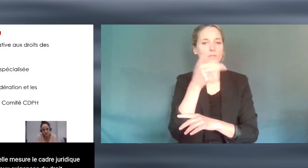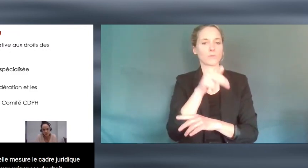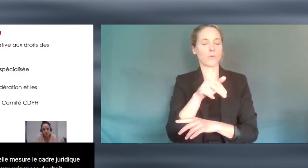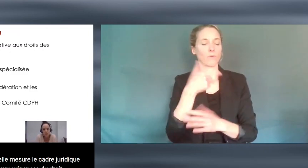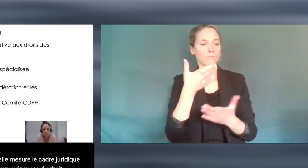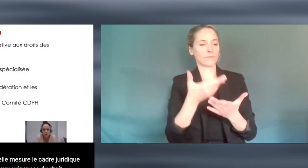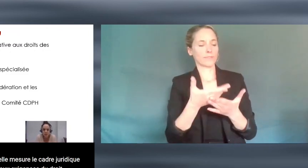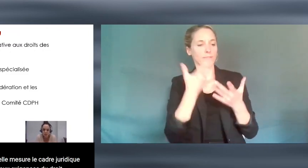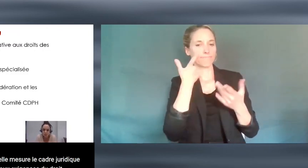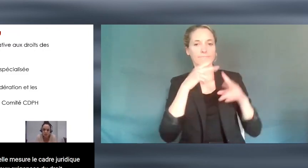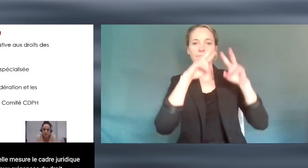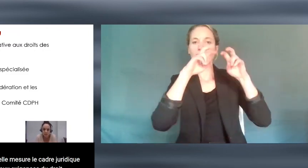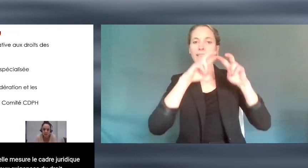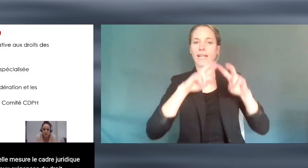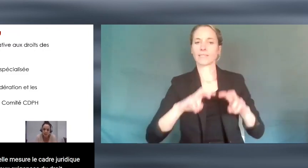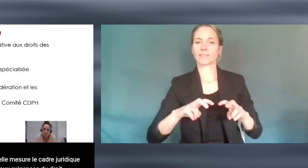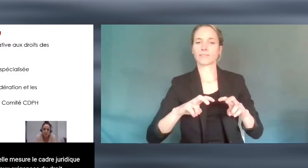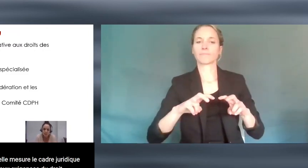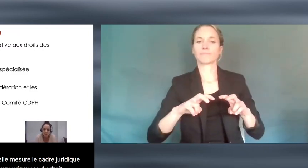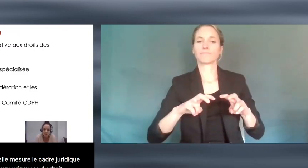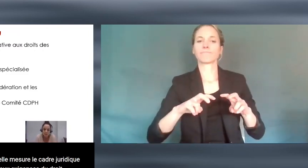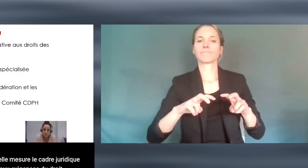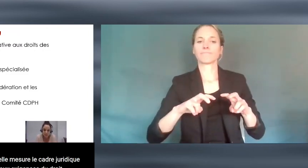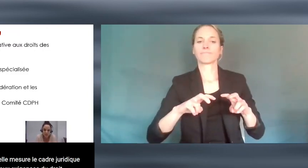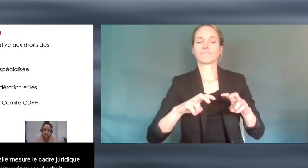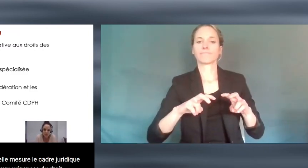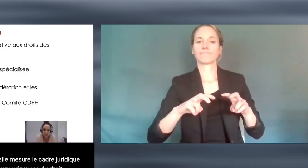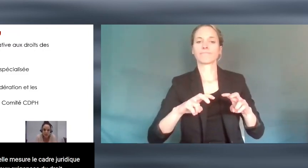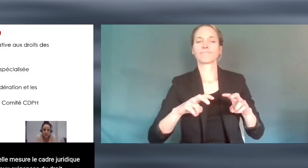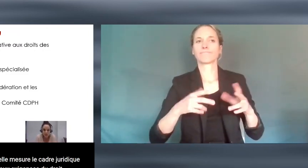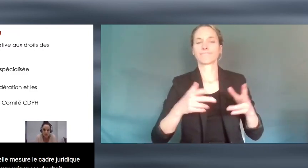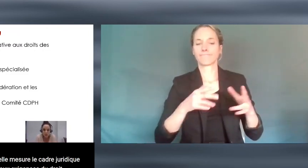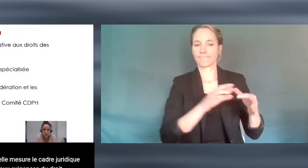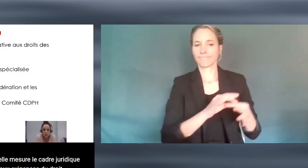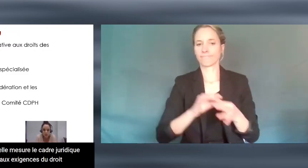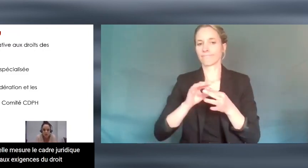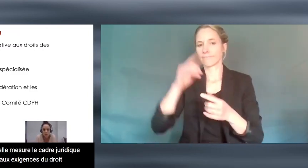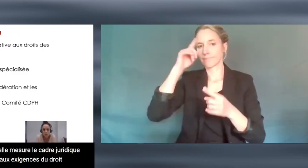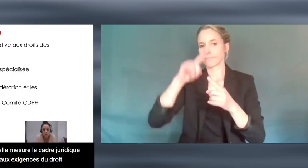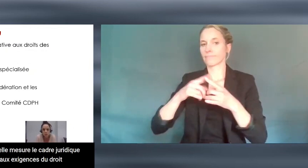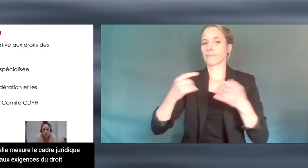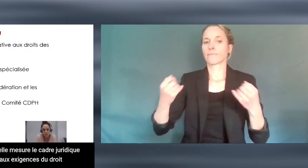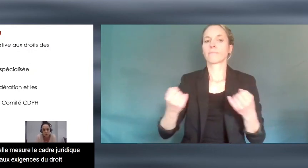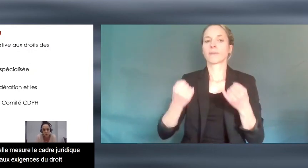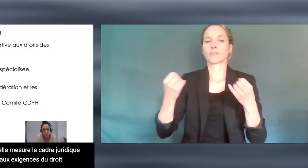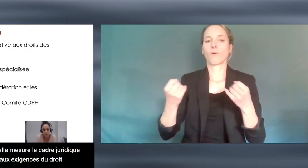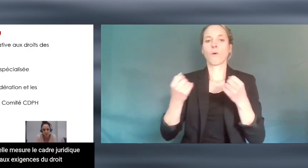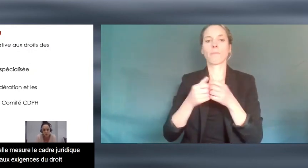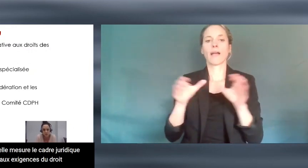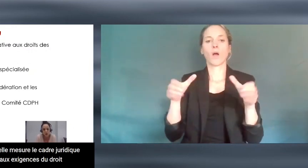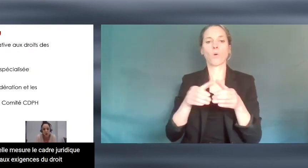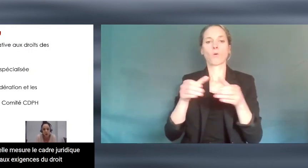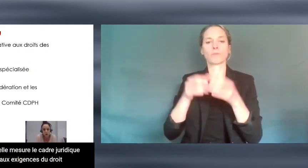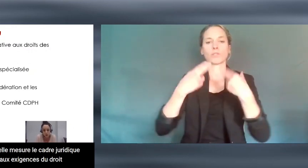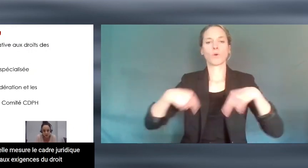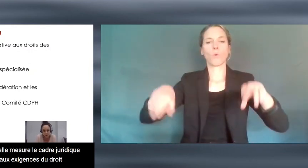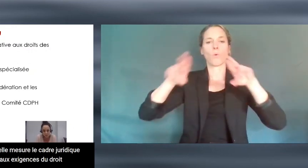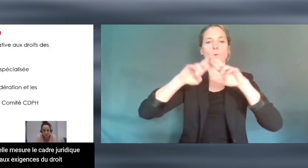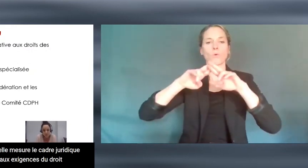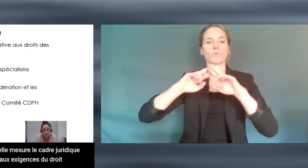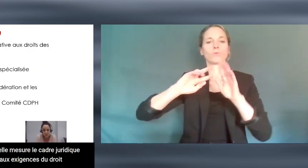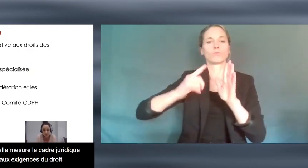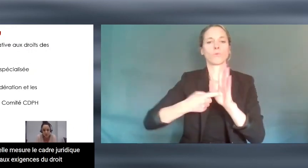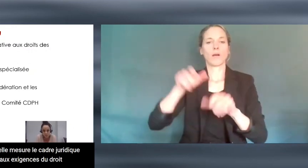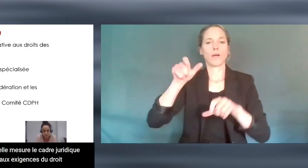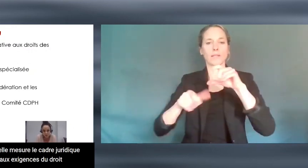en ce sens, le sujet a une actualité qui a été faite par le comité de l'ONU relatif aux droits des personnes